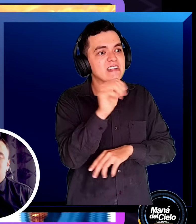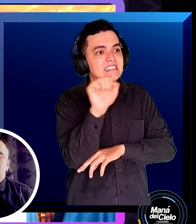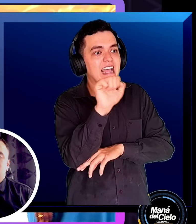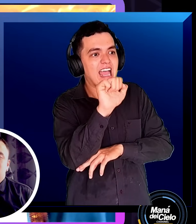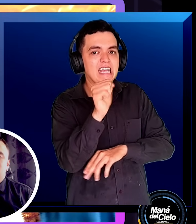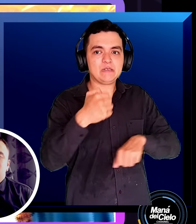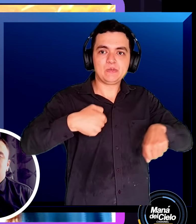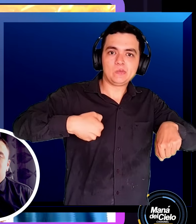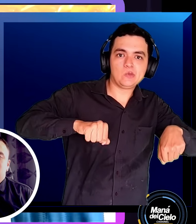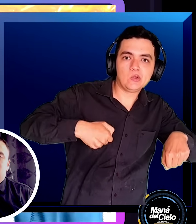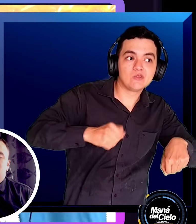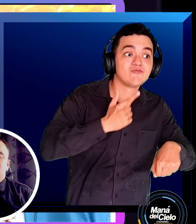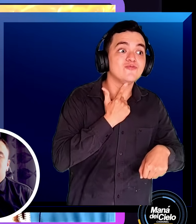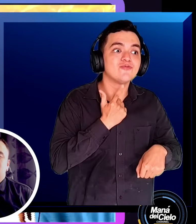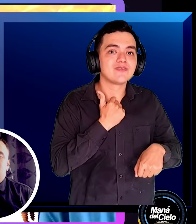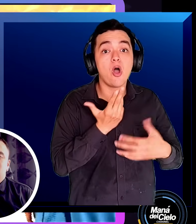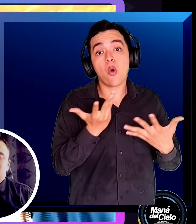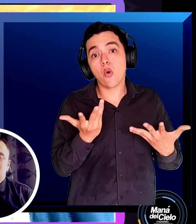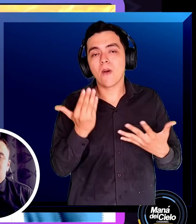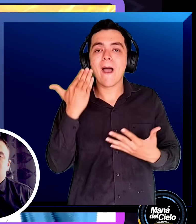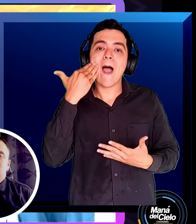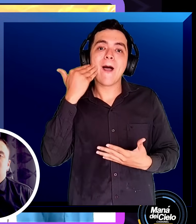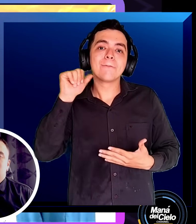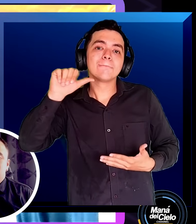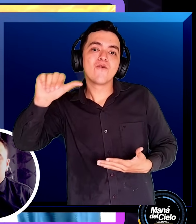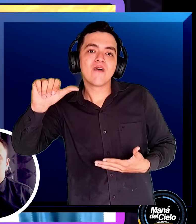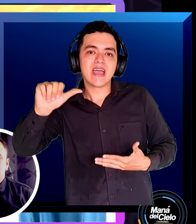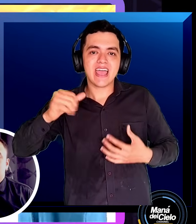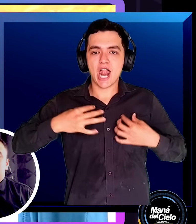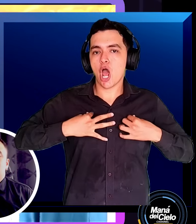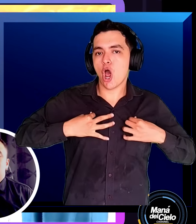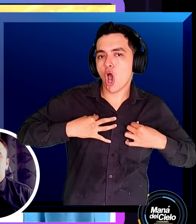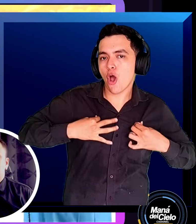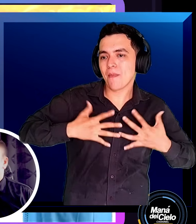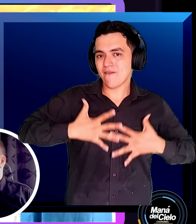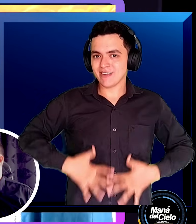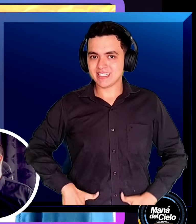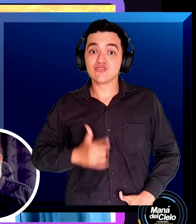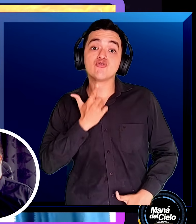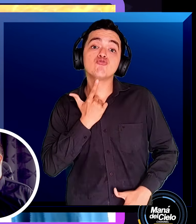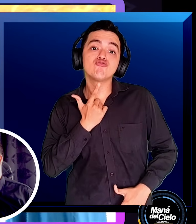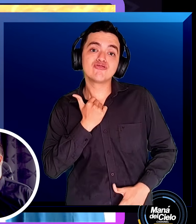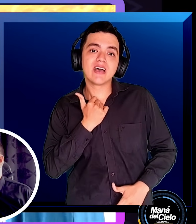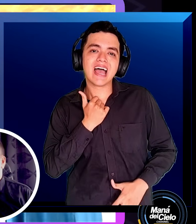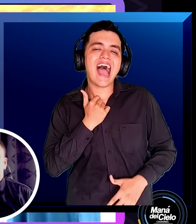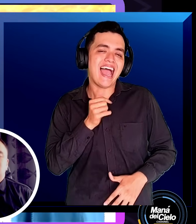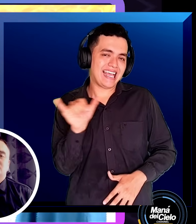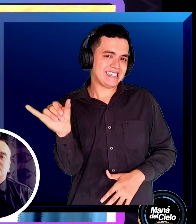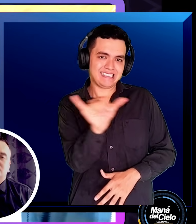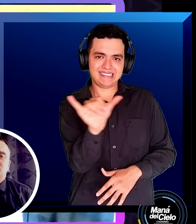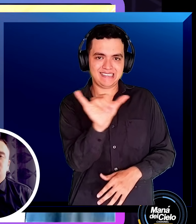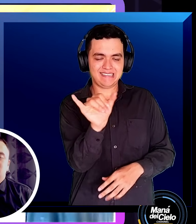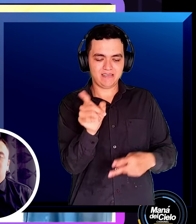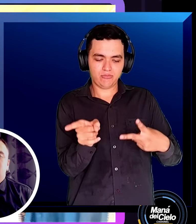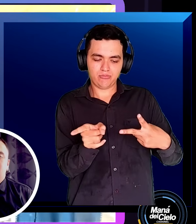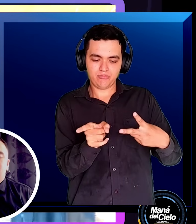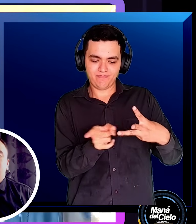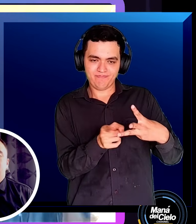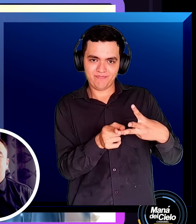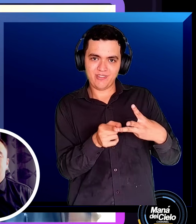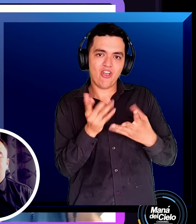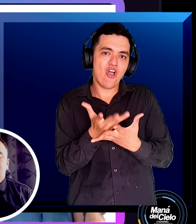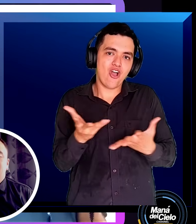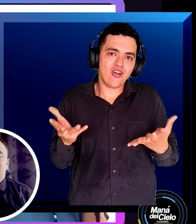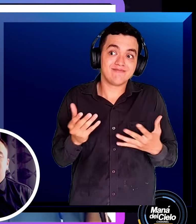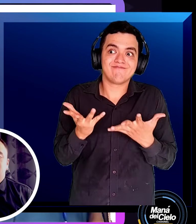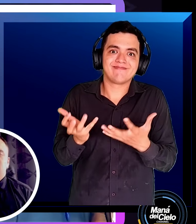y arrodíllese y dígale al Señor lo que está. Vea, Señor, yo quiero un carro así, yo me vería un carro así, me gustaría, Señor, yo quiero salir de este carrito que está muy